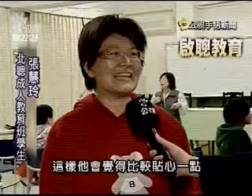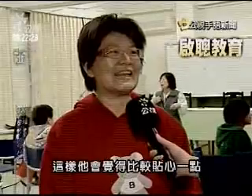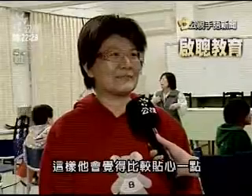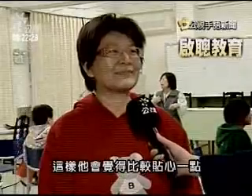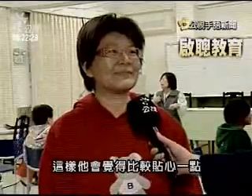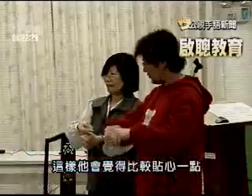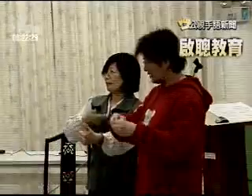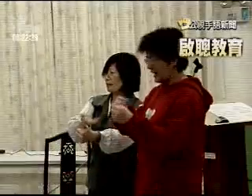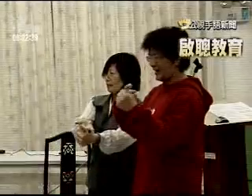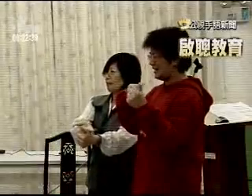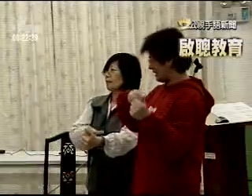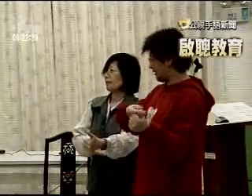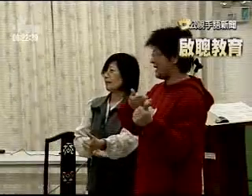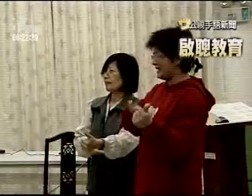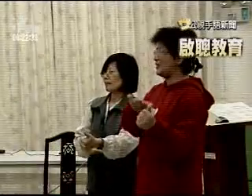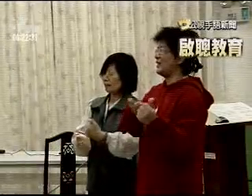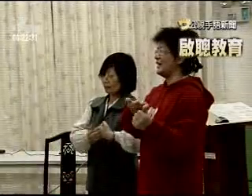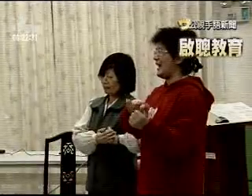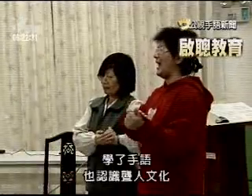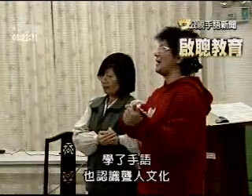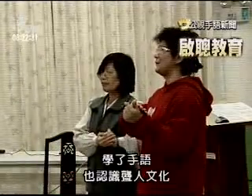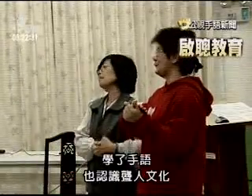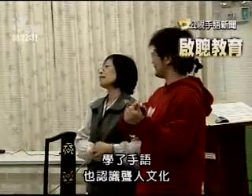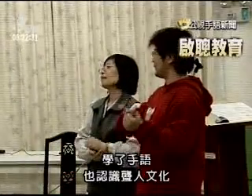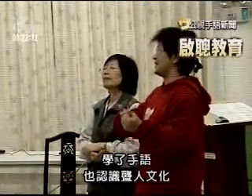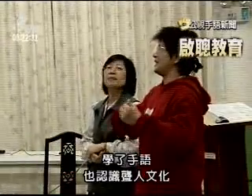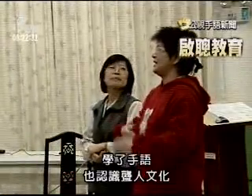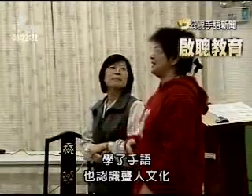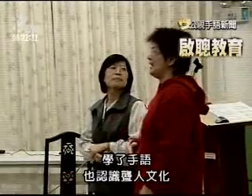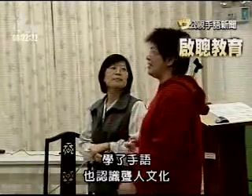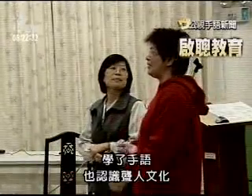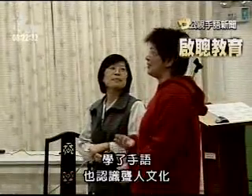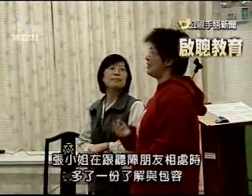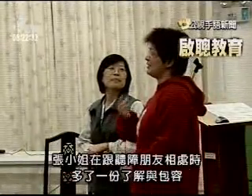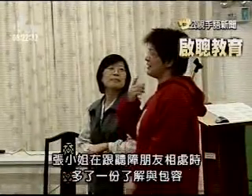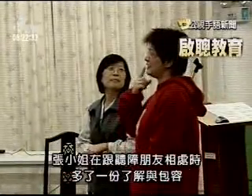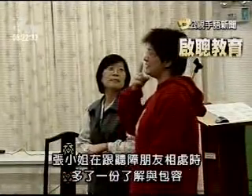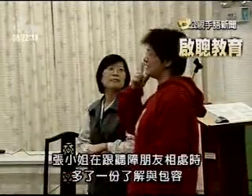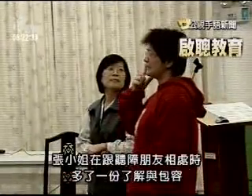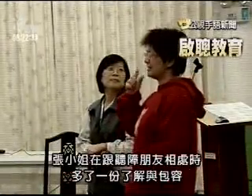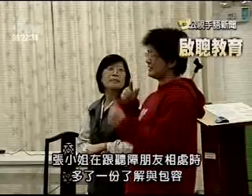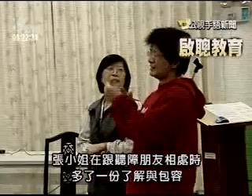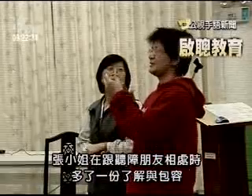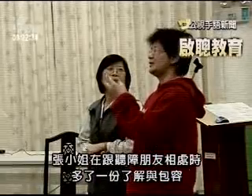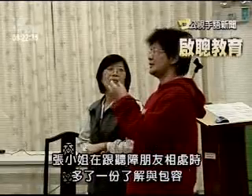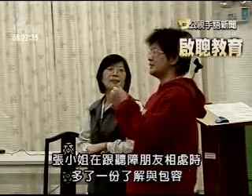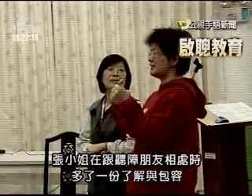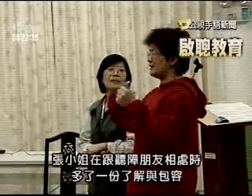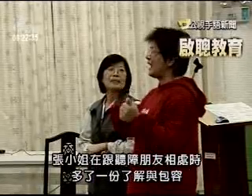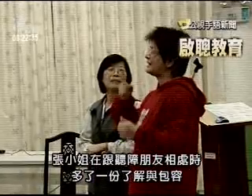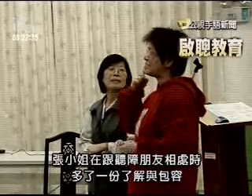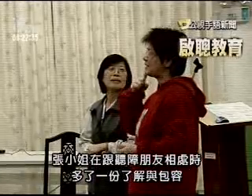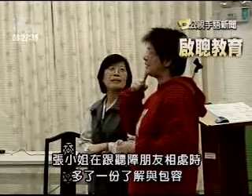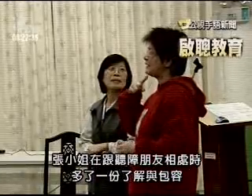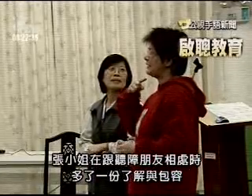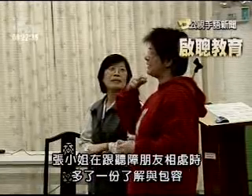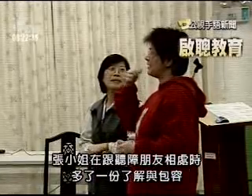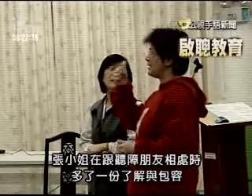点。 学了手语也认识聋人文化，张小姐在跟听障朋友相处时多了一份了解与包